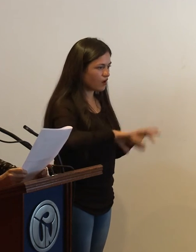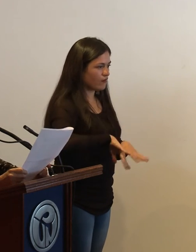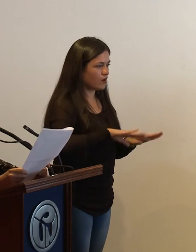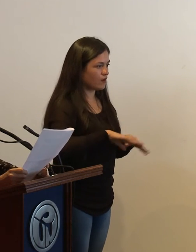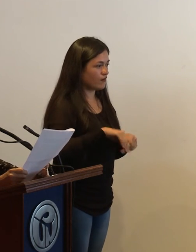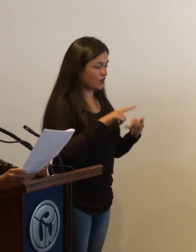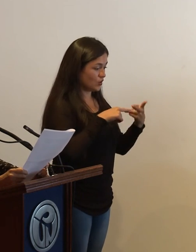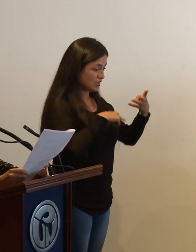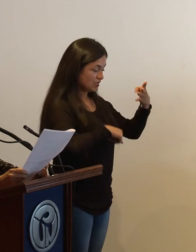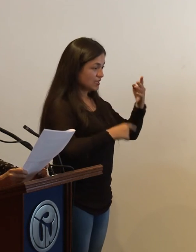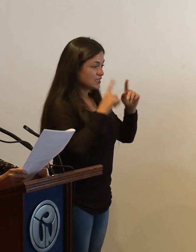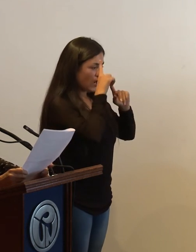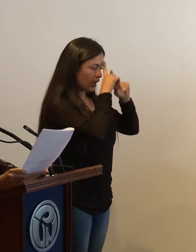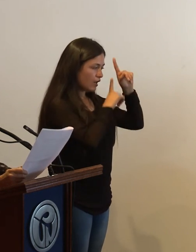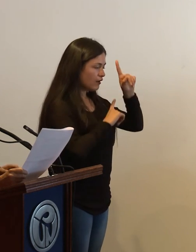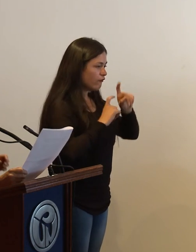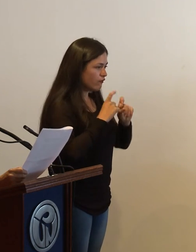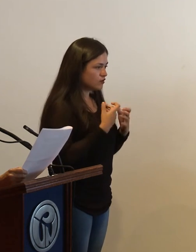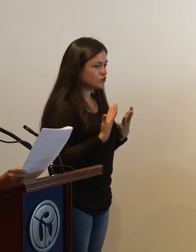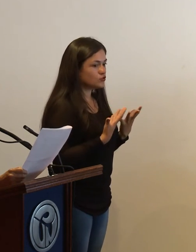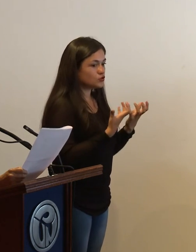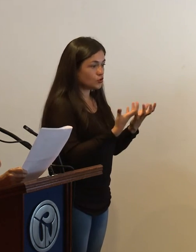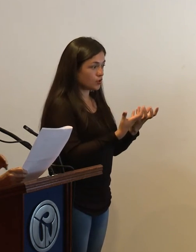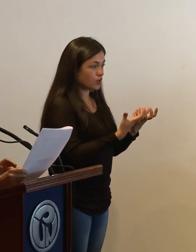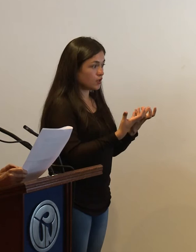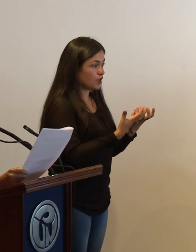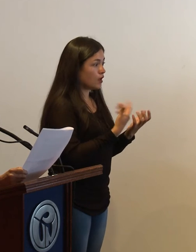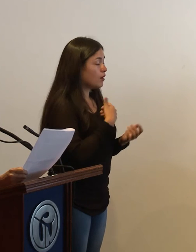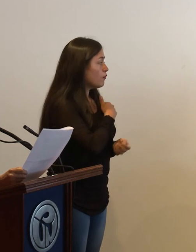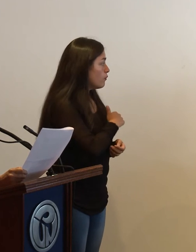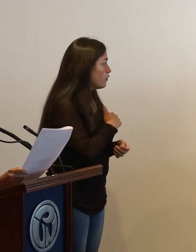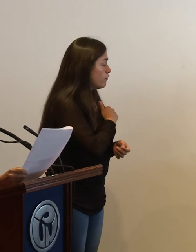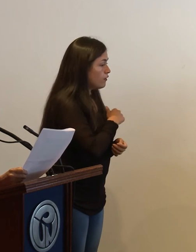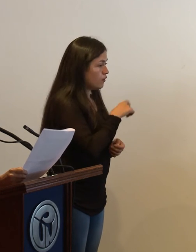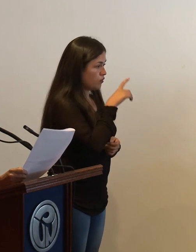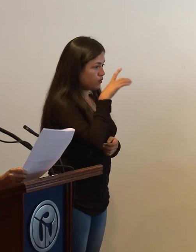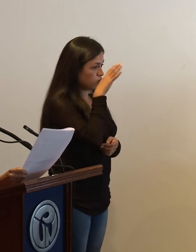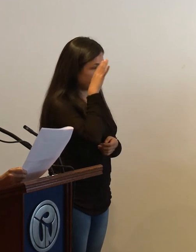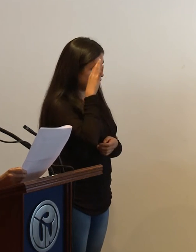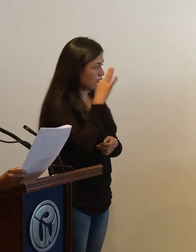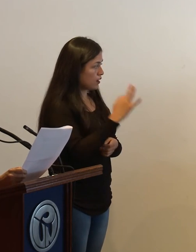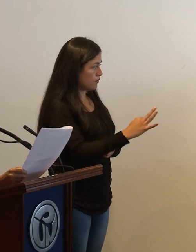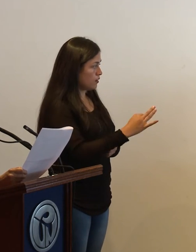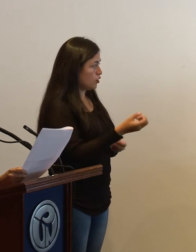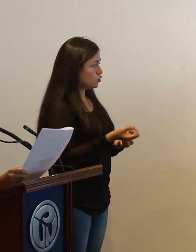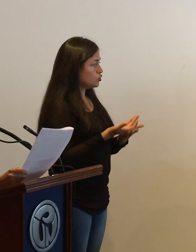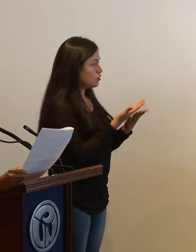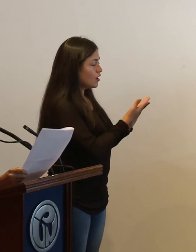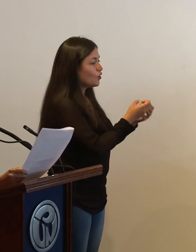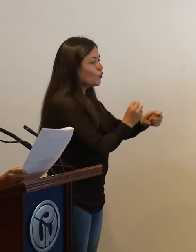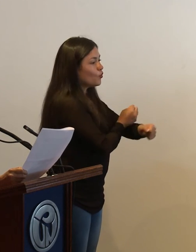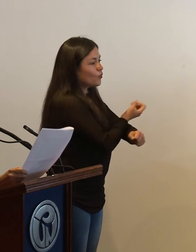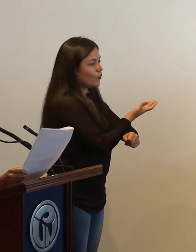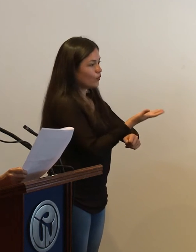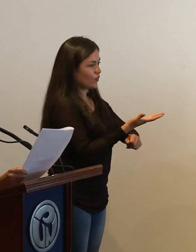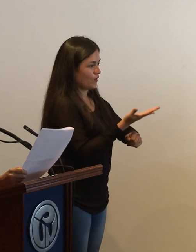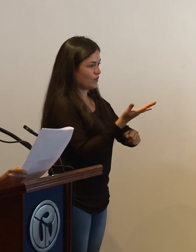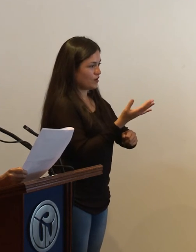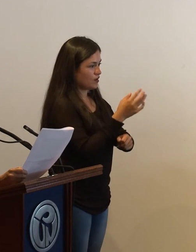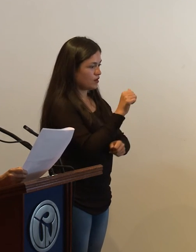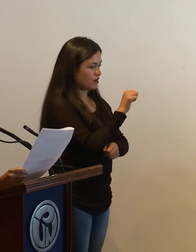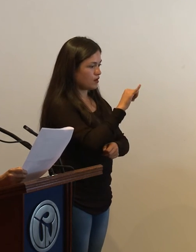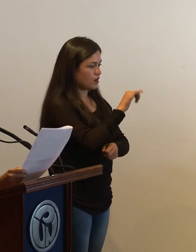Son estas reflexiones. Quisiera pedirle a Camilo, le he traído un poema de Aimé